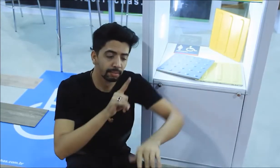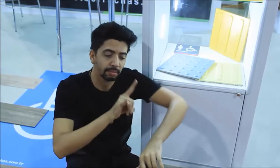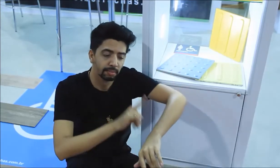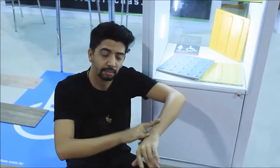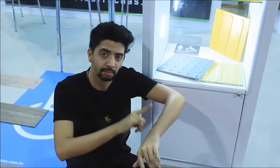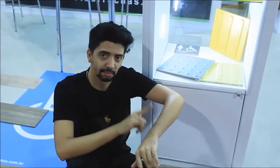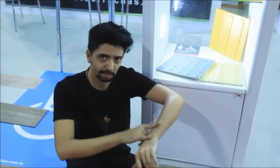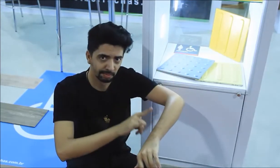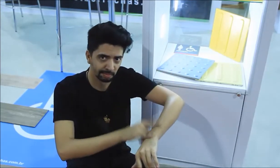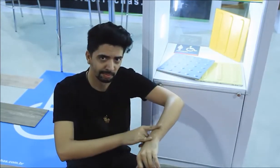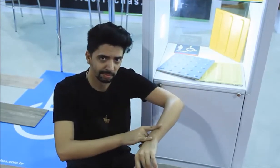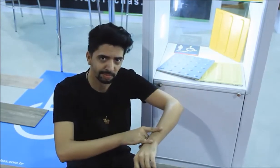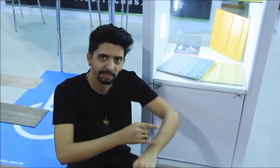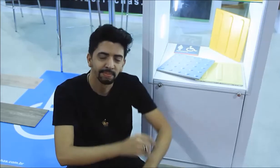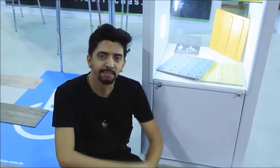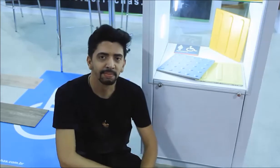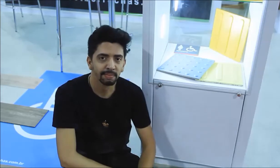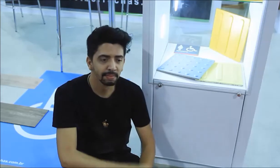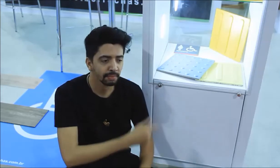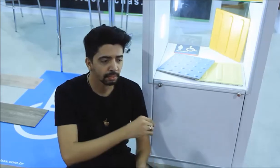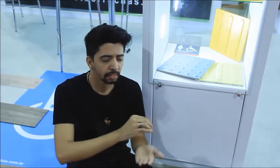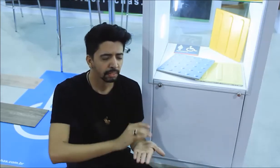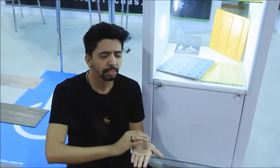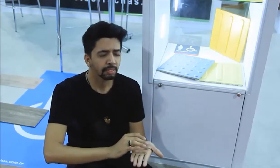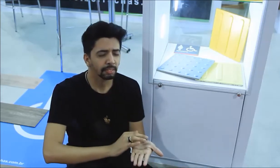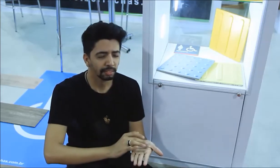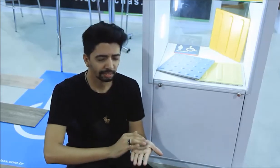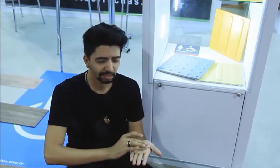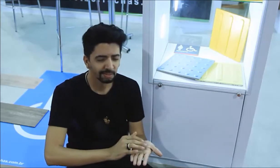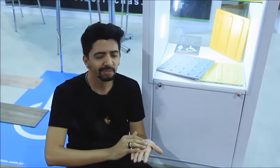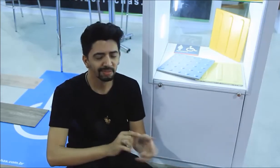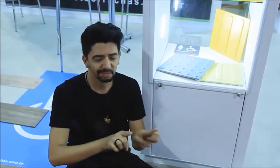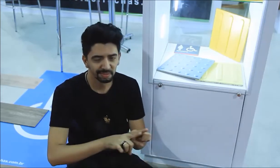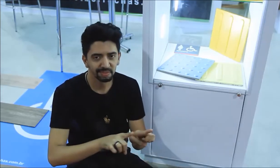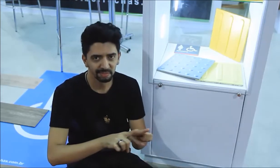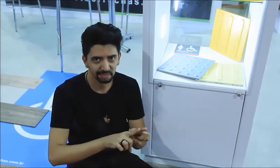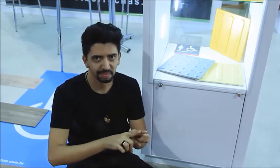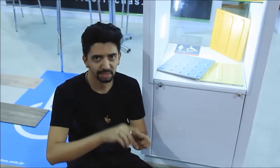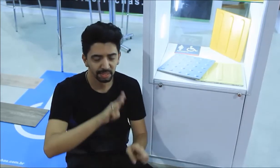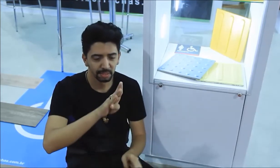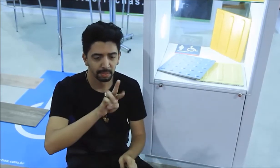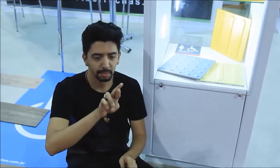banheiro, em alto relevo e em braille.